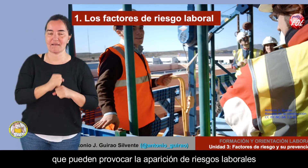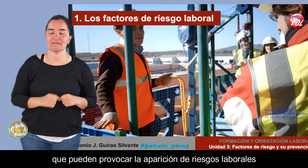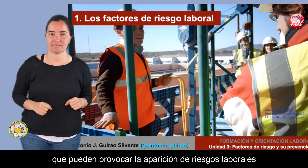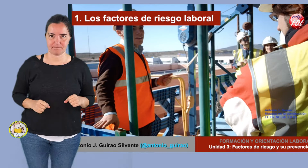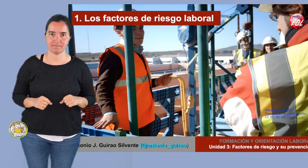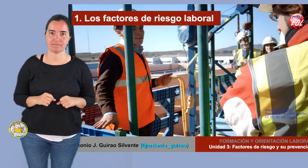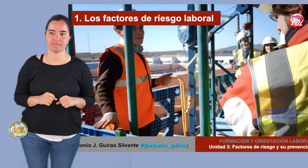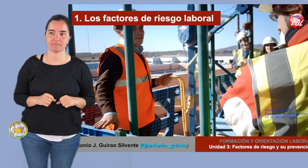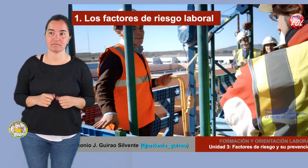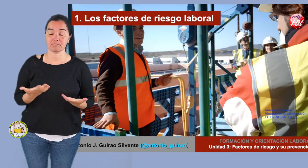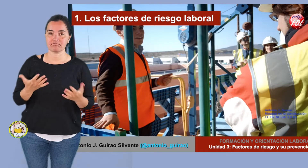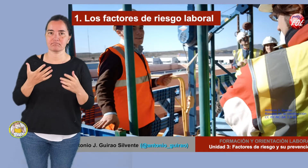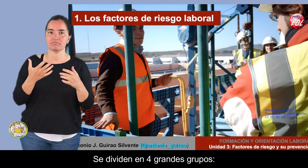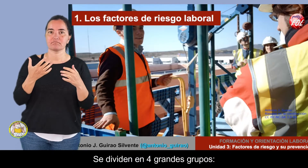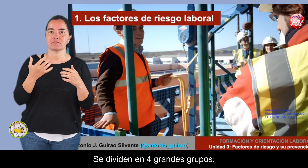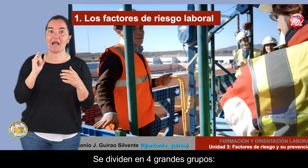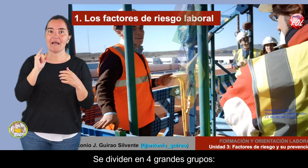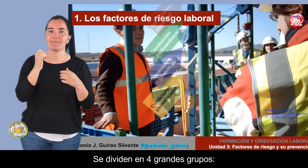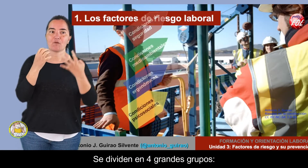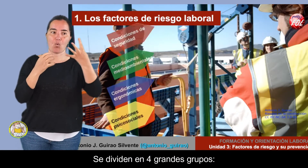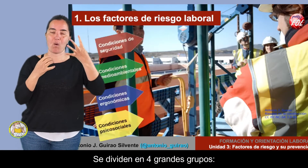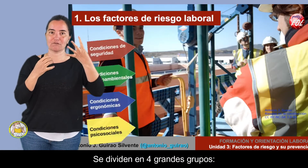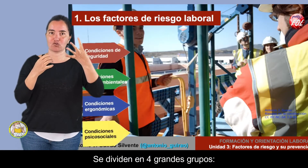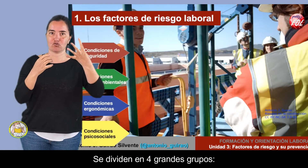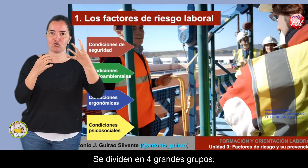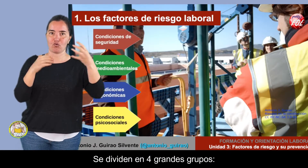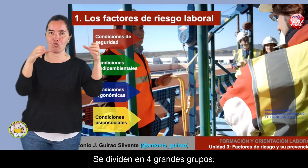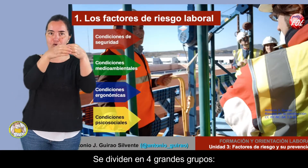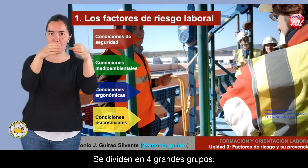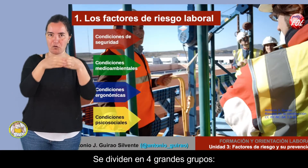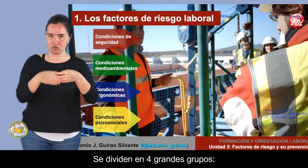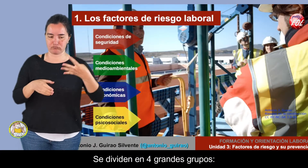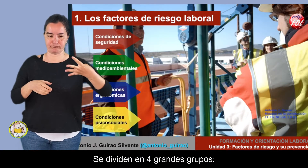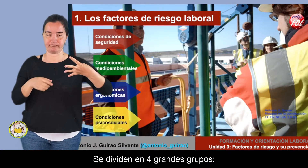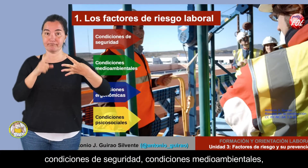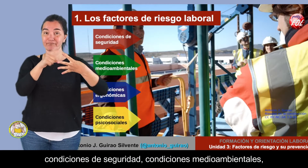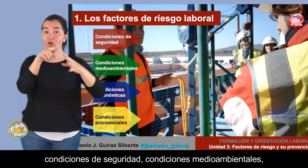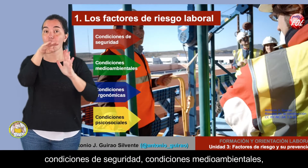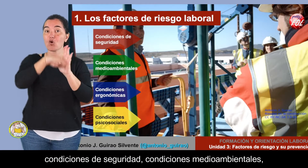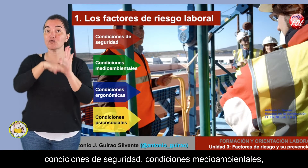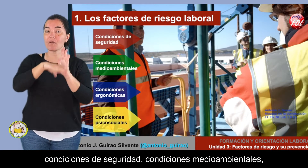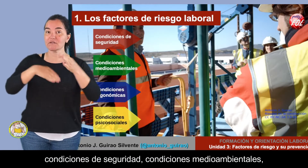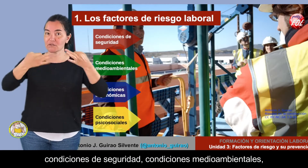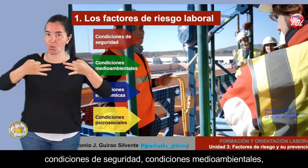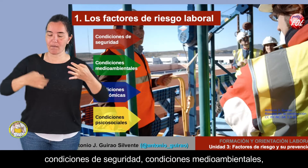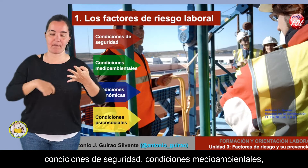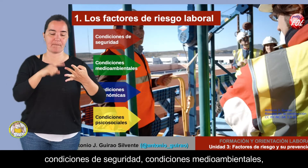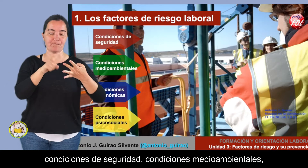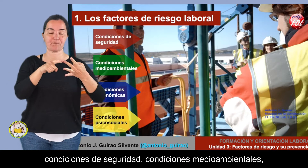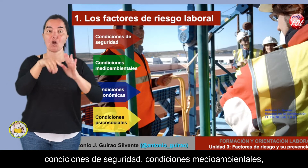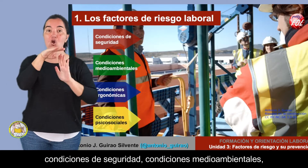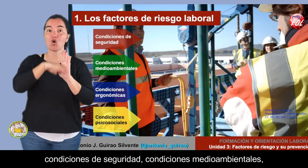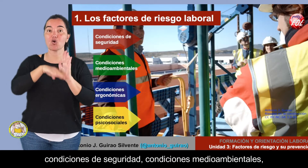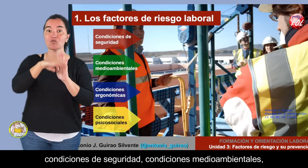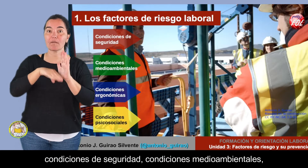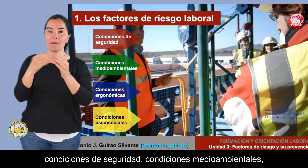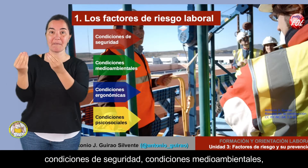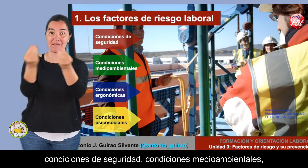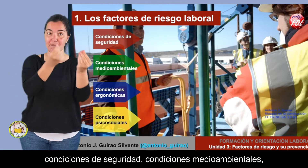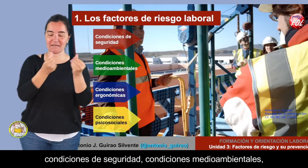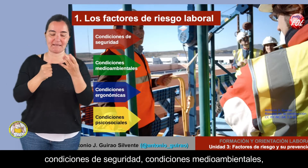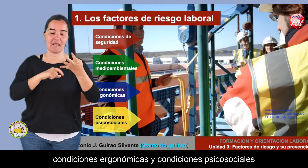riesgos laborales. Se dividen en 4 grandes grupos: condiciones de seguridad,